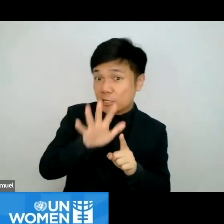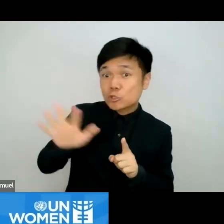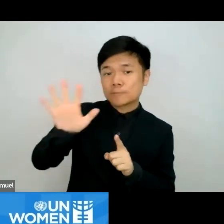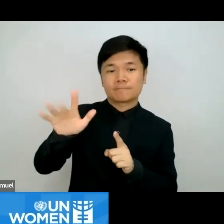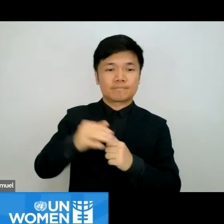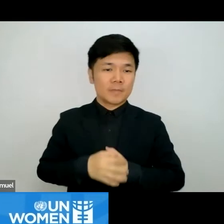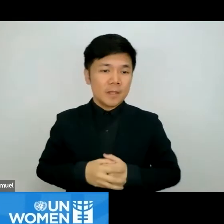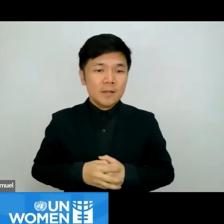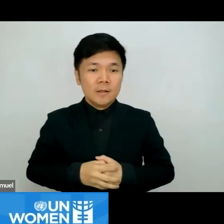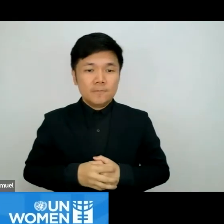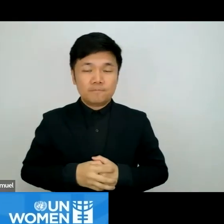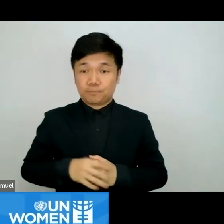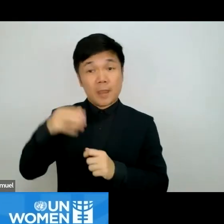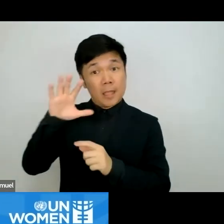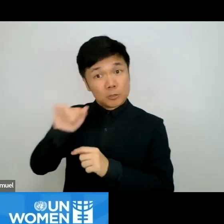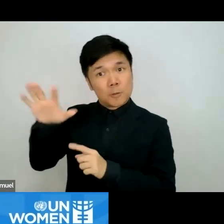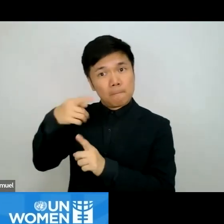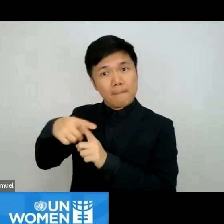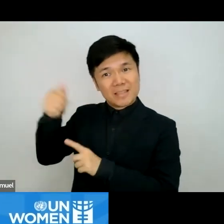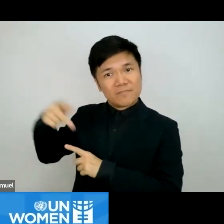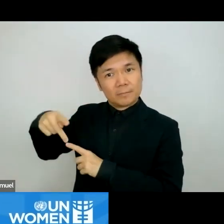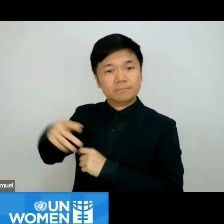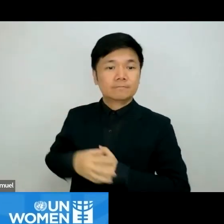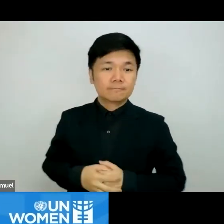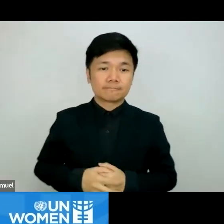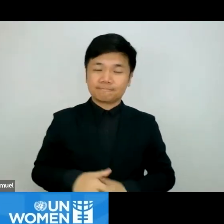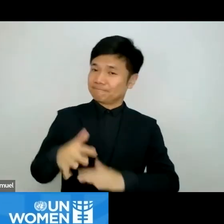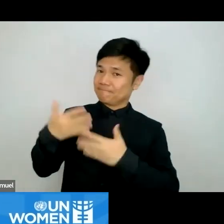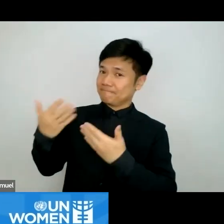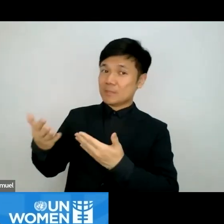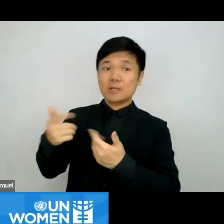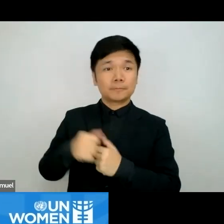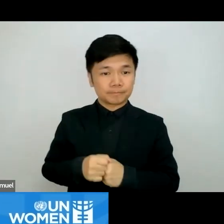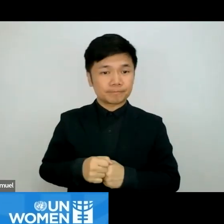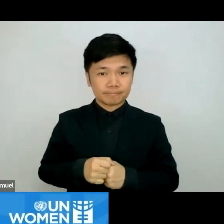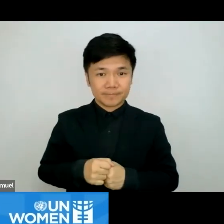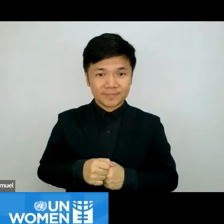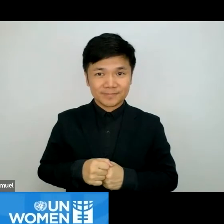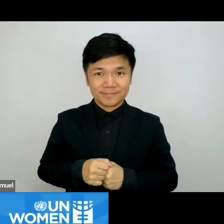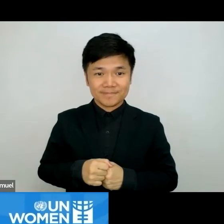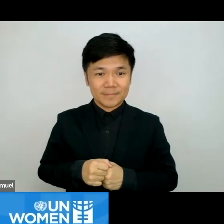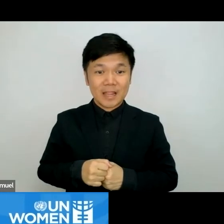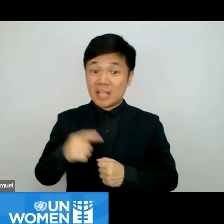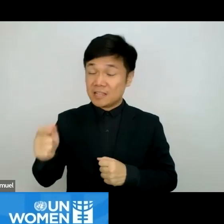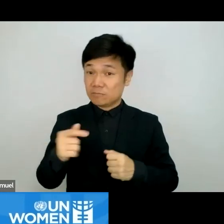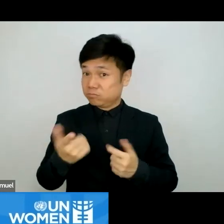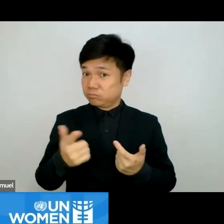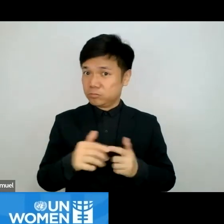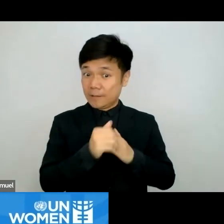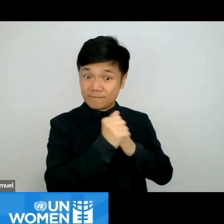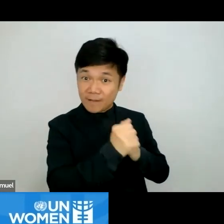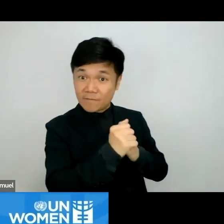dans le domaine de la coopération triangulaire. Notre question est quelle